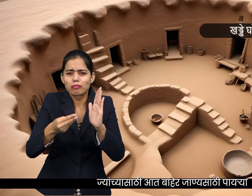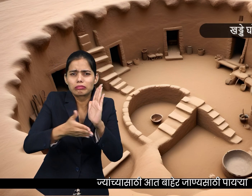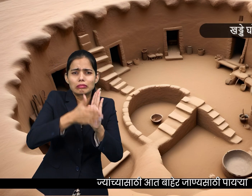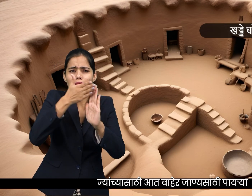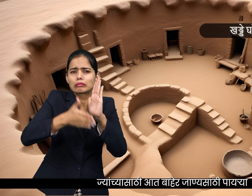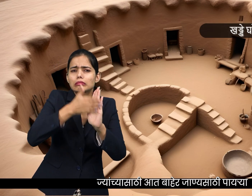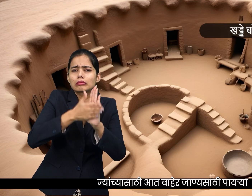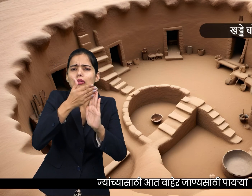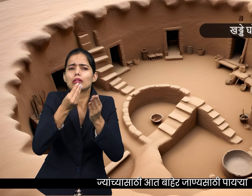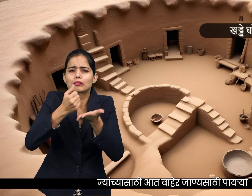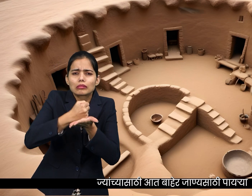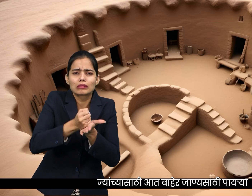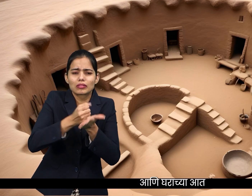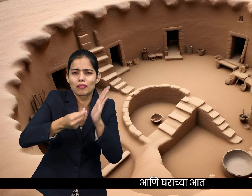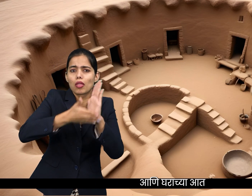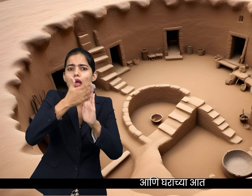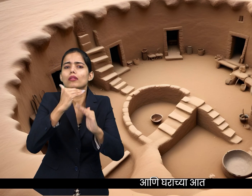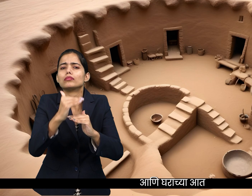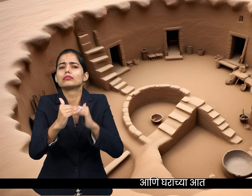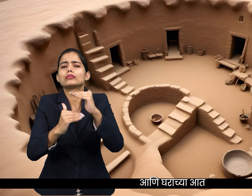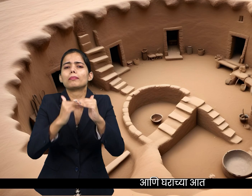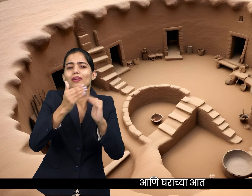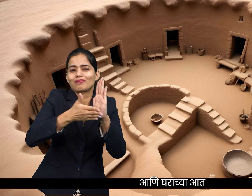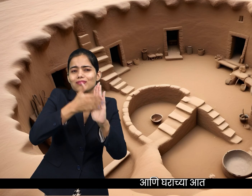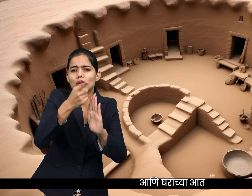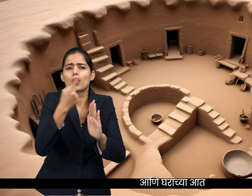ज्यांच्यासाठी आत बाहेर जाण्यासाठी पायऱ्या आणि घराच्या आत